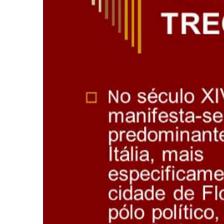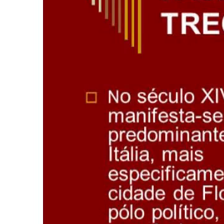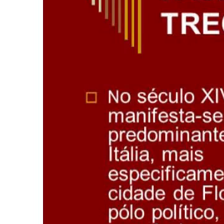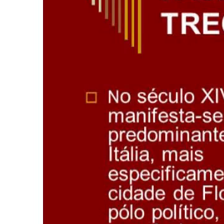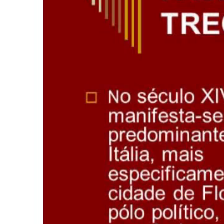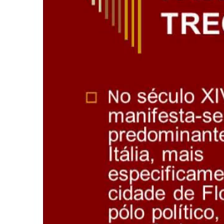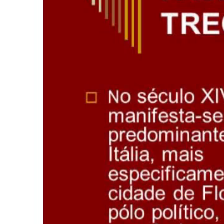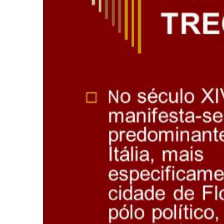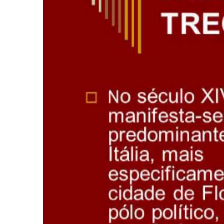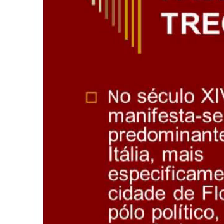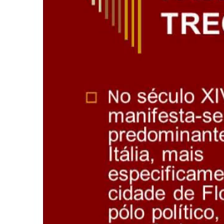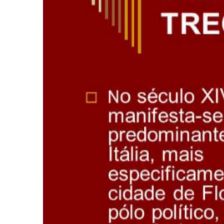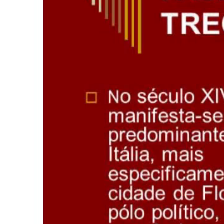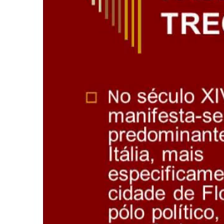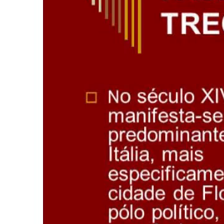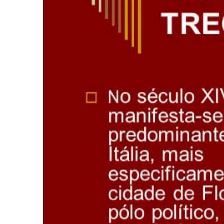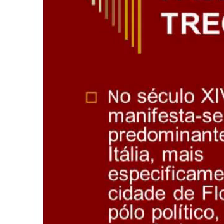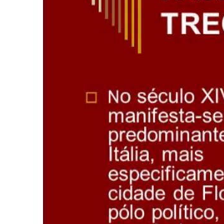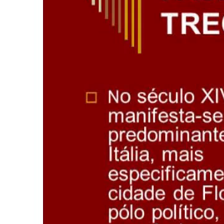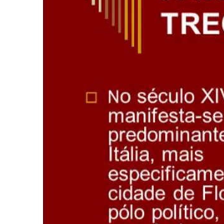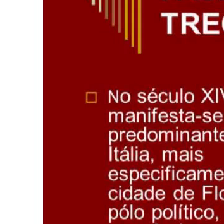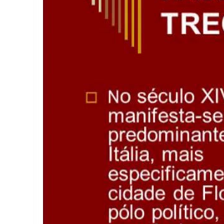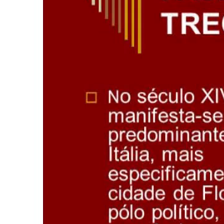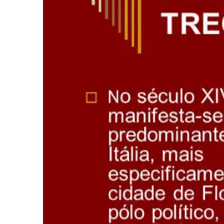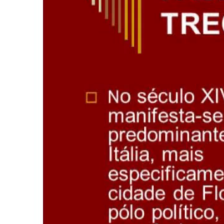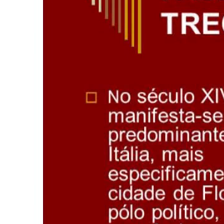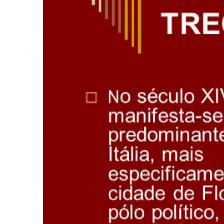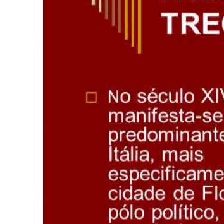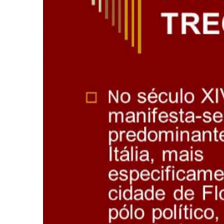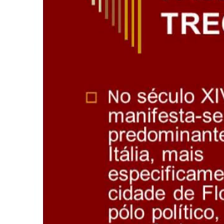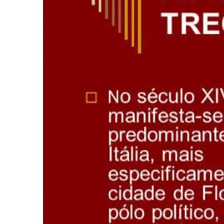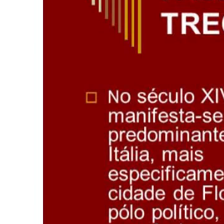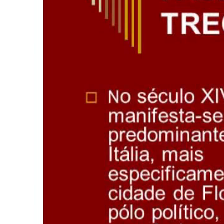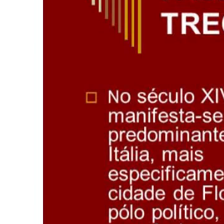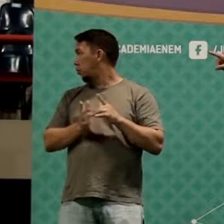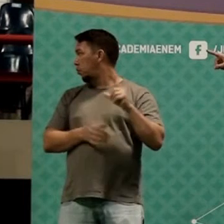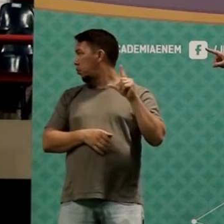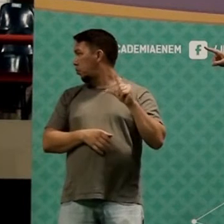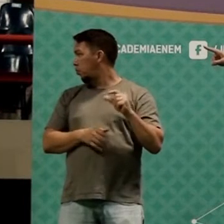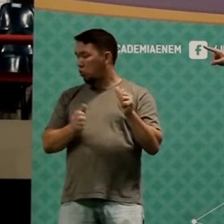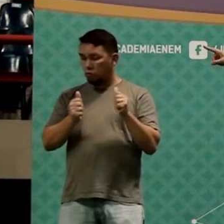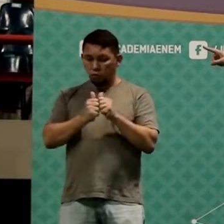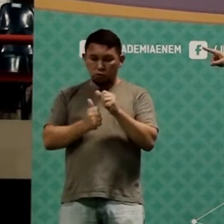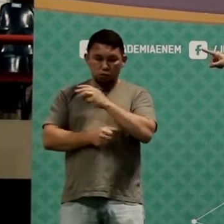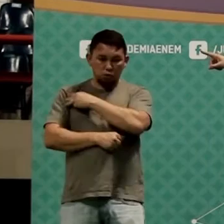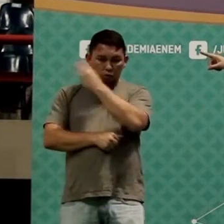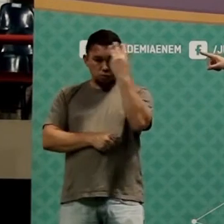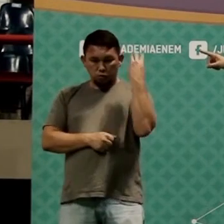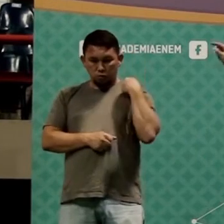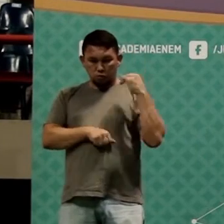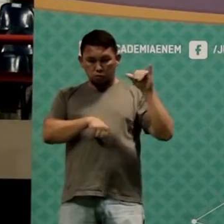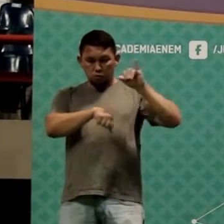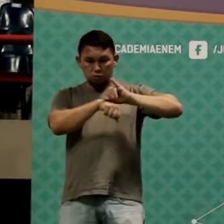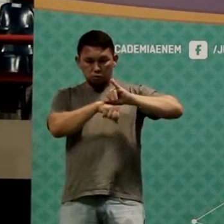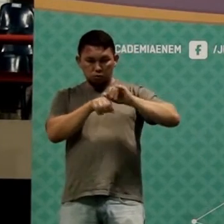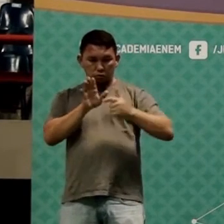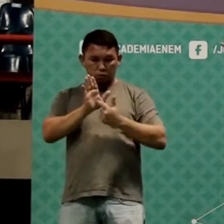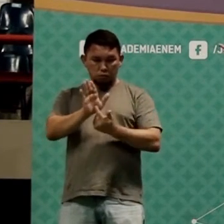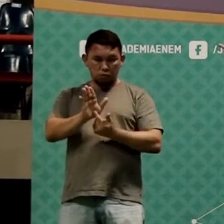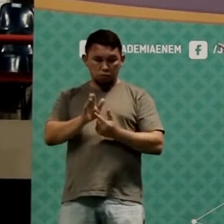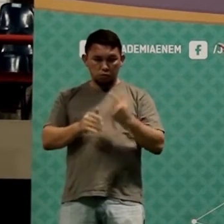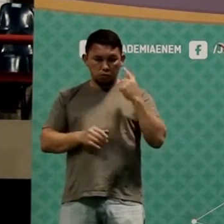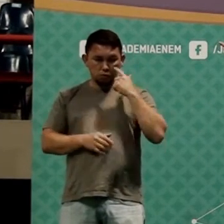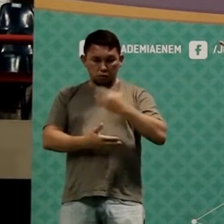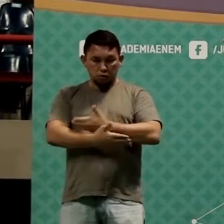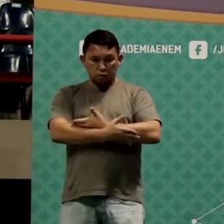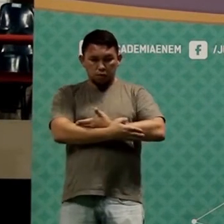de qualquer outro personagem. Porque está ali Jesus pequenininho com Maria no centro, só que ele é do tamanho de um